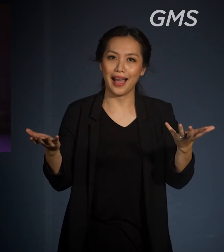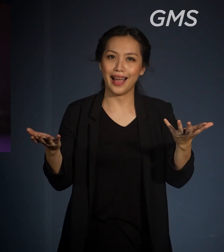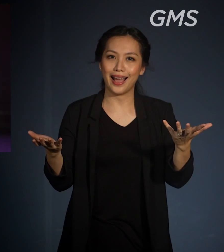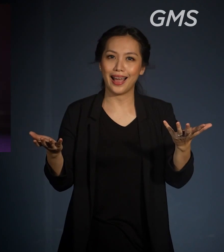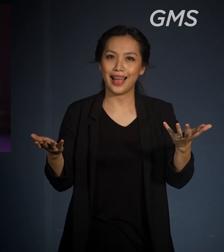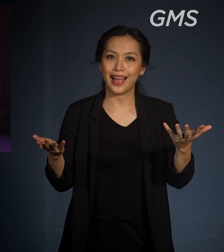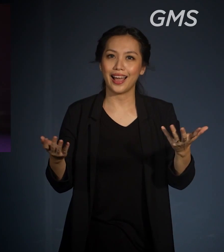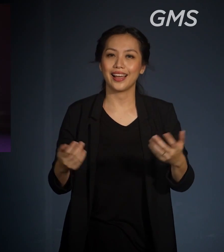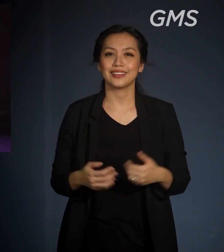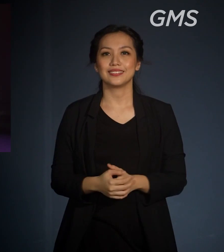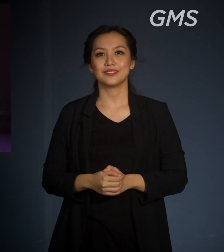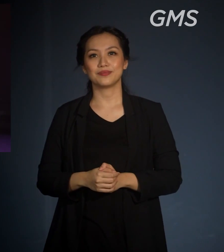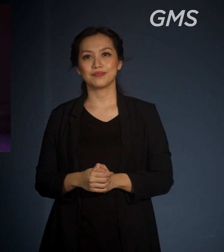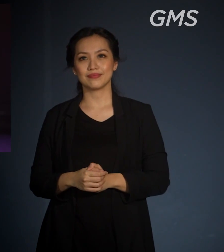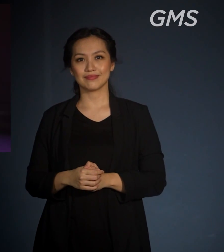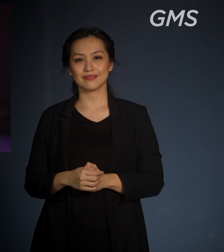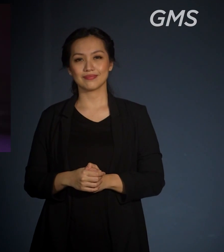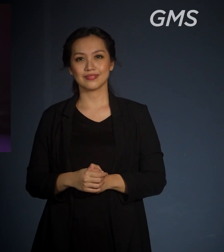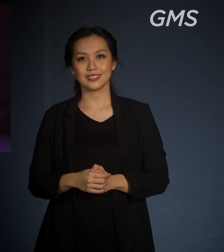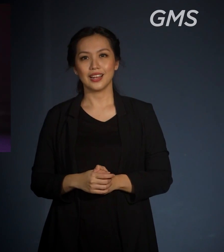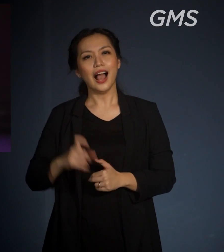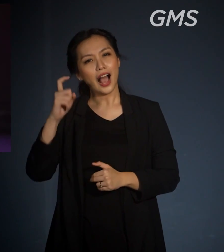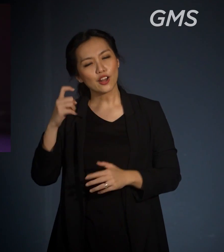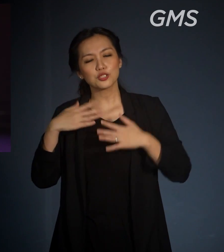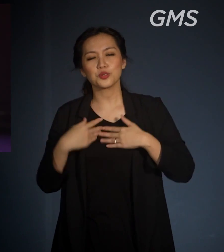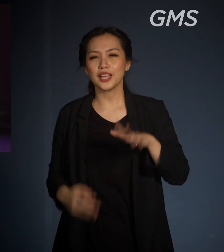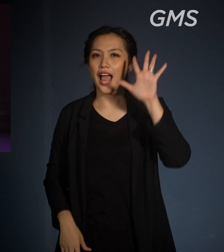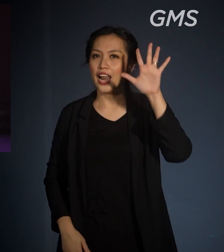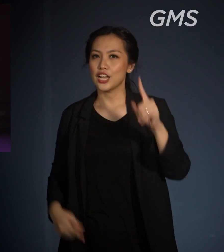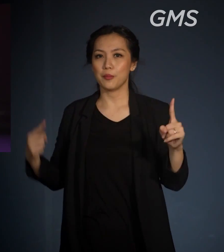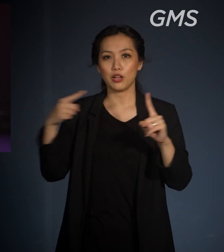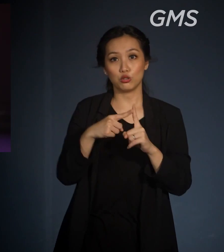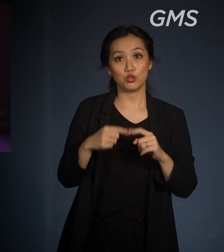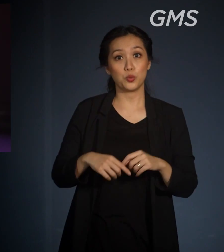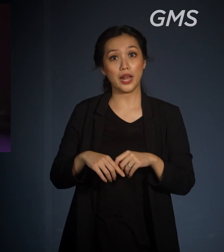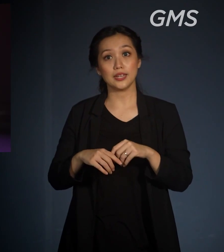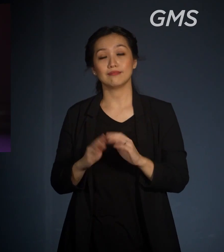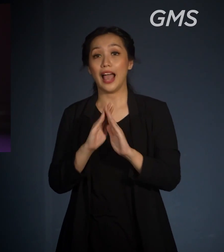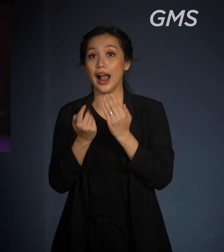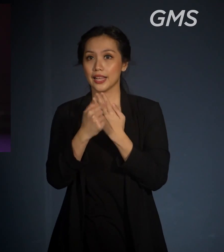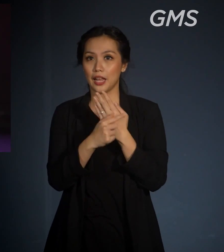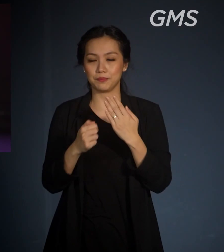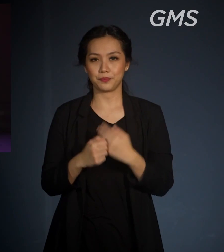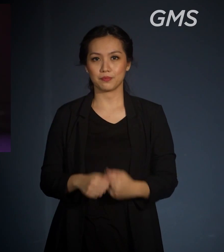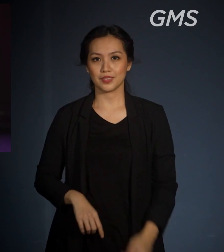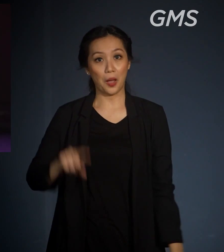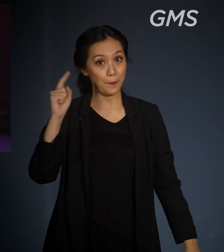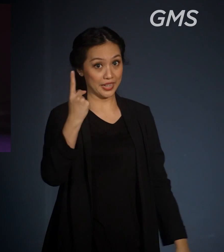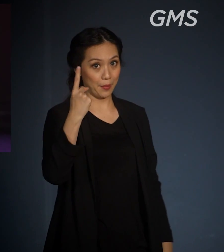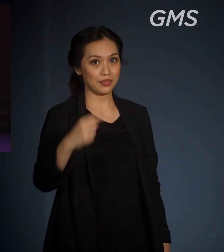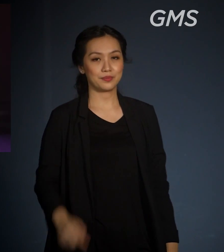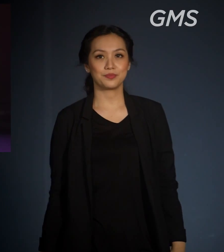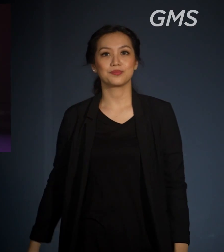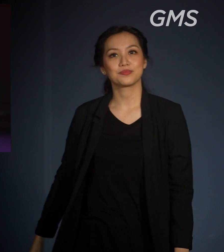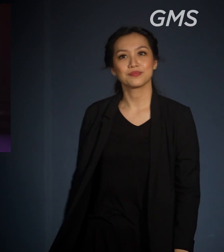Paling tidak ada 5 tujuan Alkitab. Kenapa Anda bekerja? Yang pertama adalah